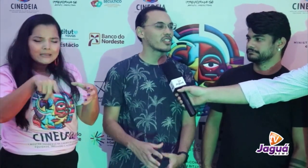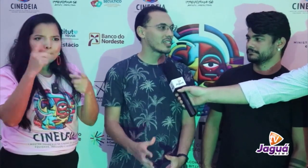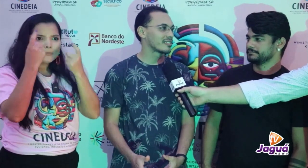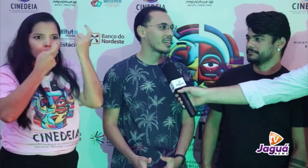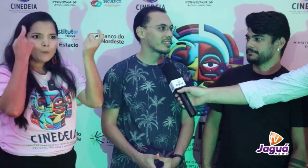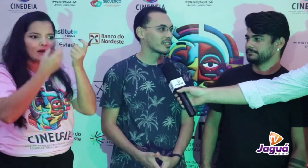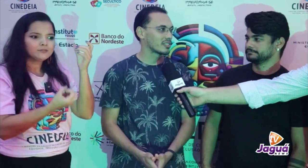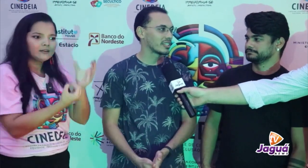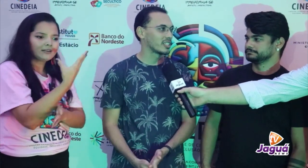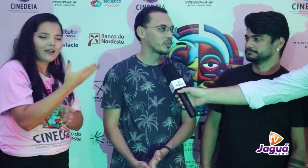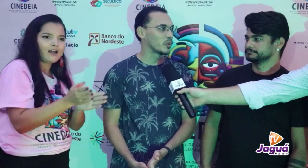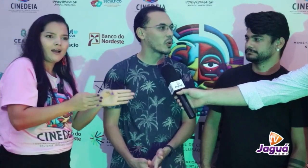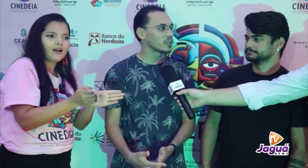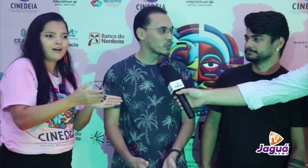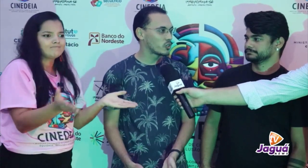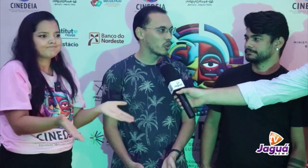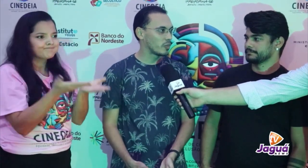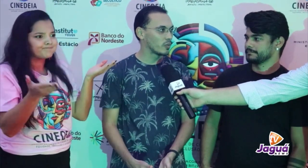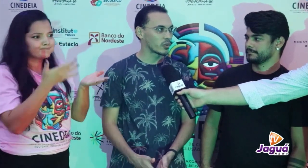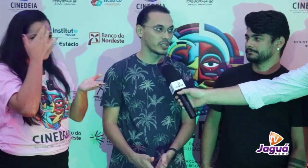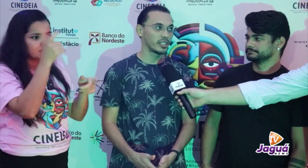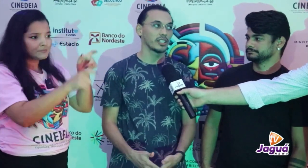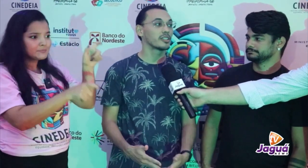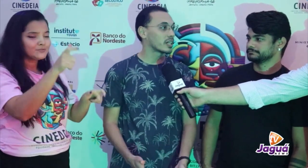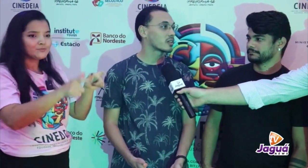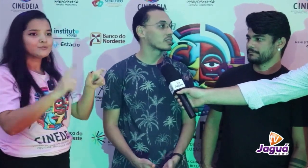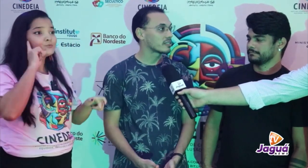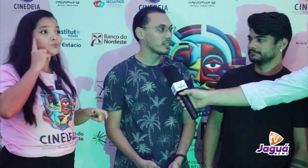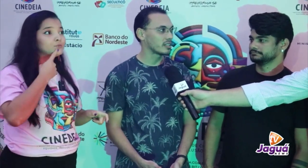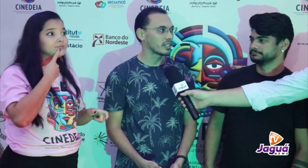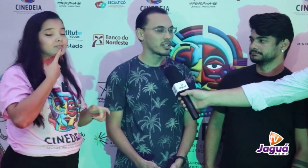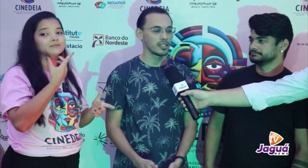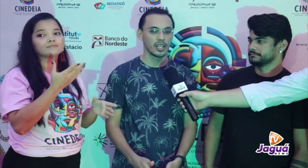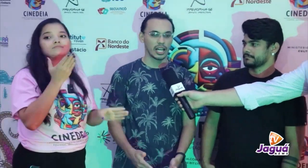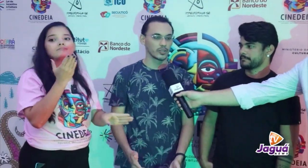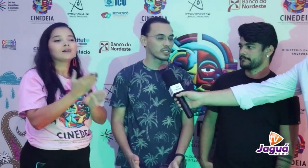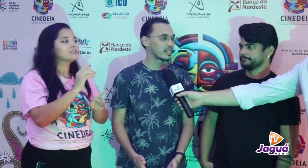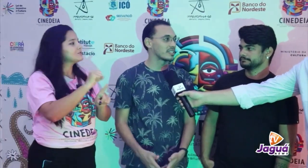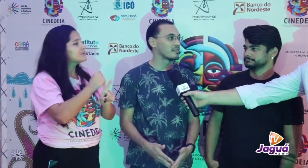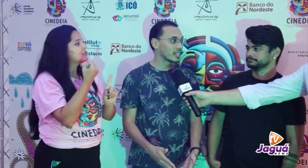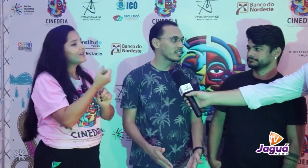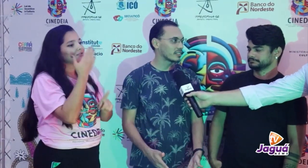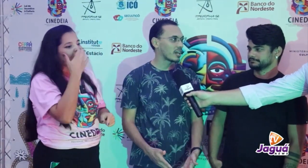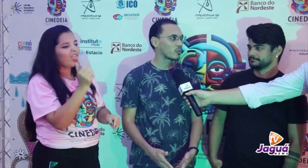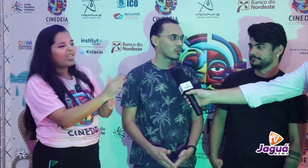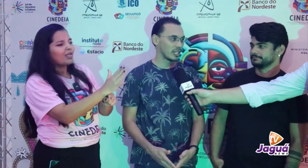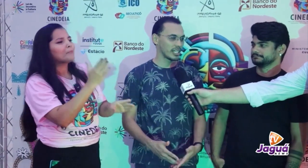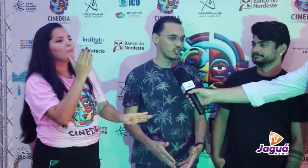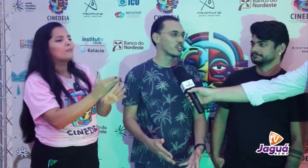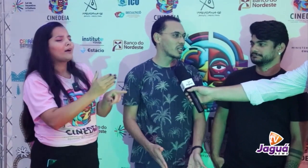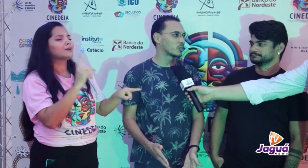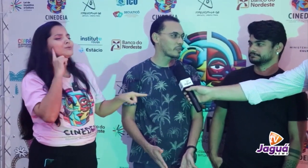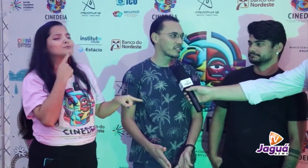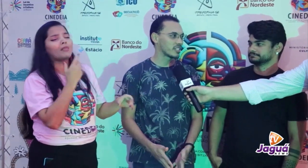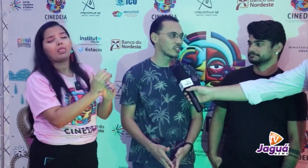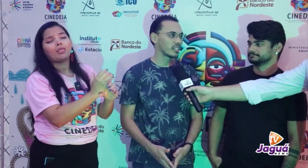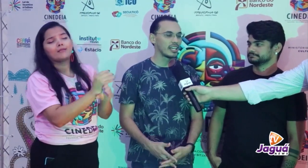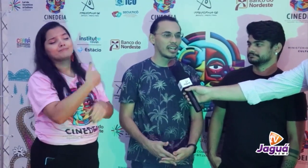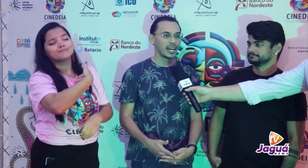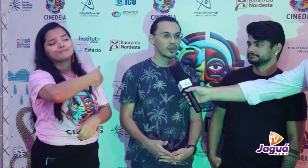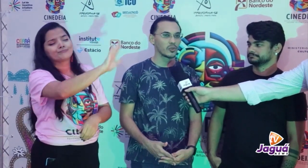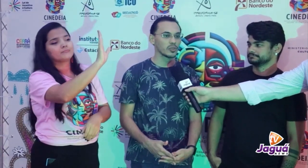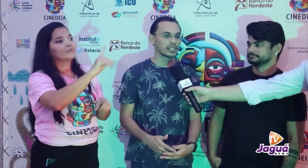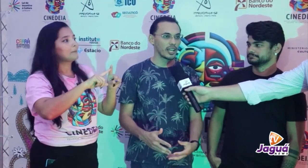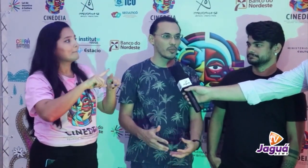são marginalizadas da sociedade por conta do idioma, uma coisa que não deveria acontecer, né, que a língua de sinais deveria ser algo que a gente já luta para que seja,